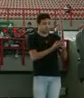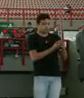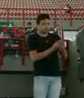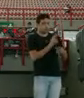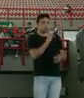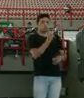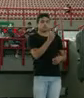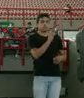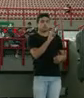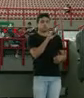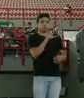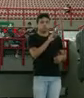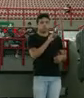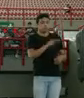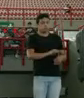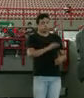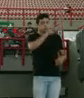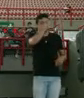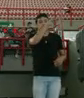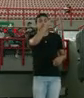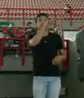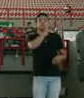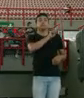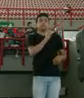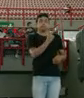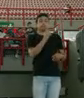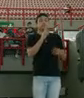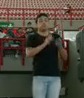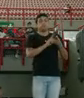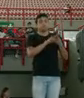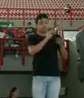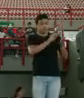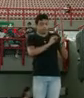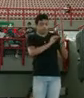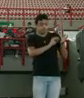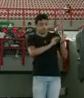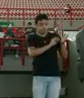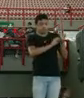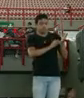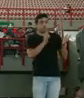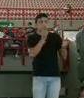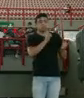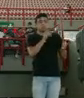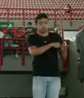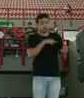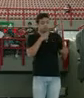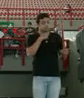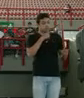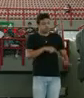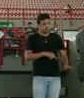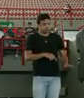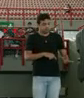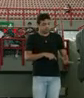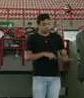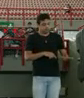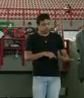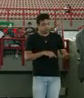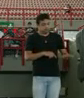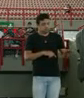experimento? O hormônio do crescimento, né? Então a deficiência desse hormônio faz com que a pessoa tenha uma